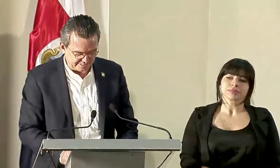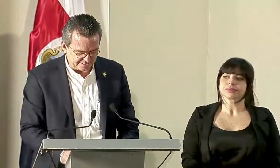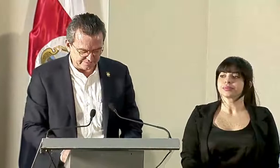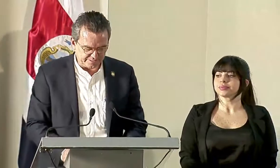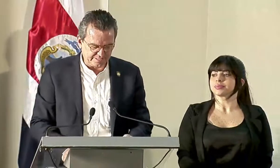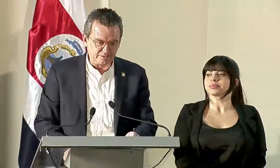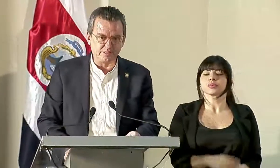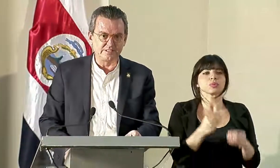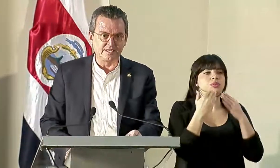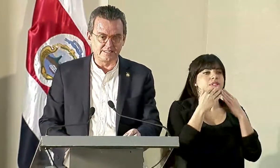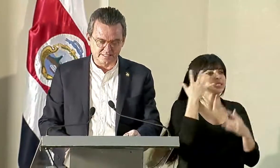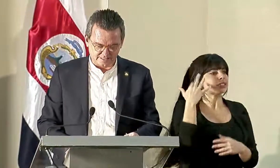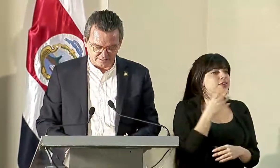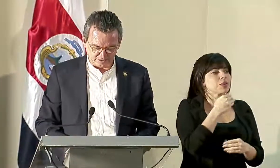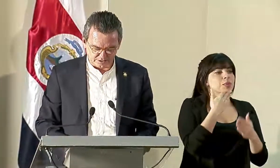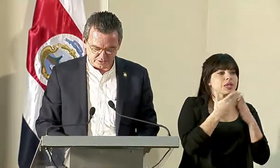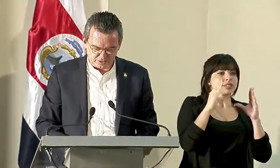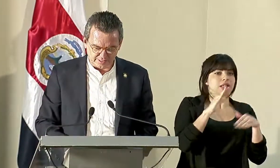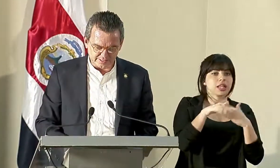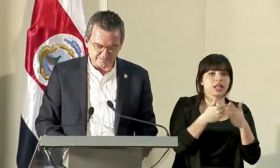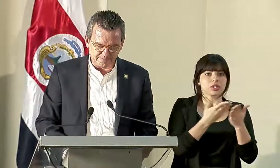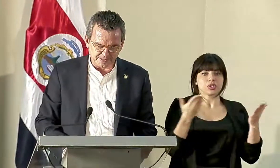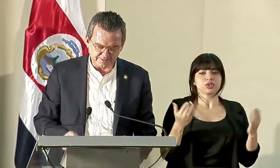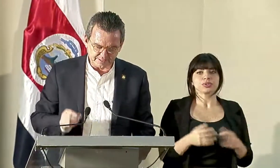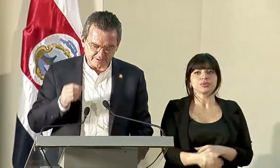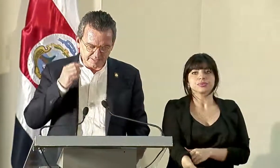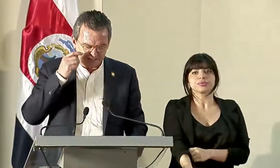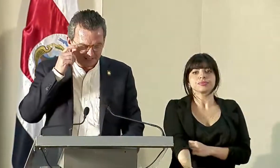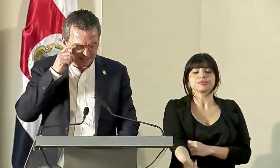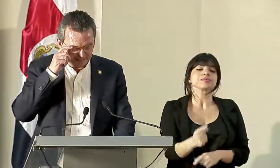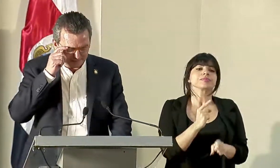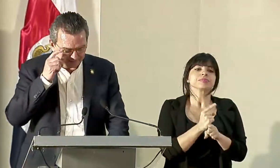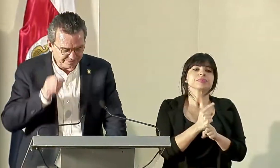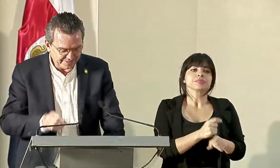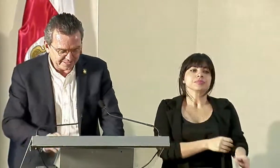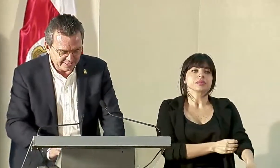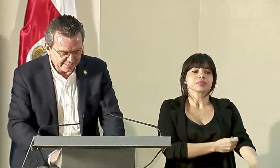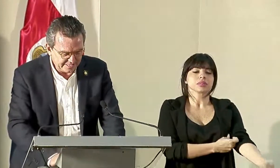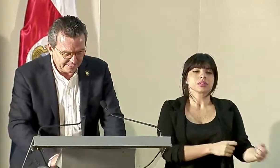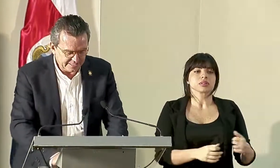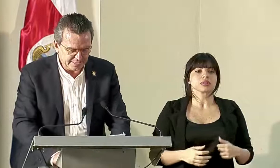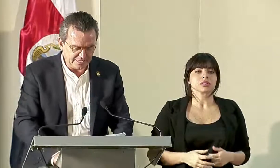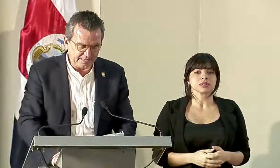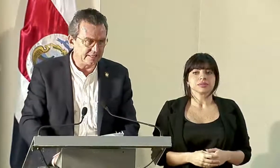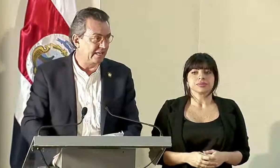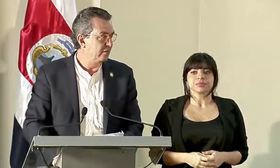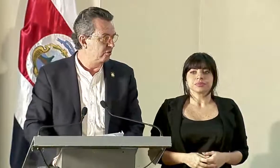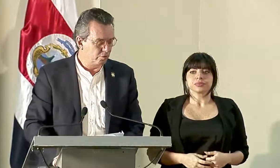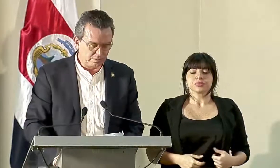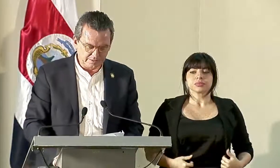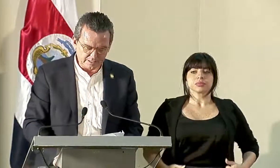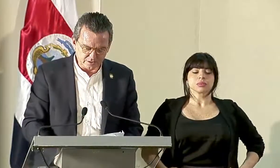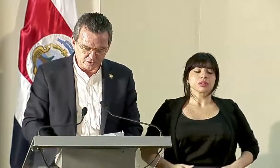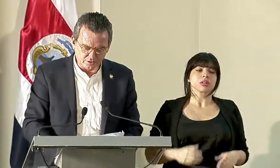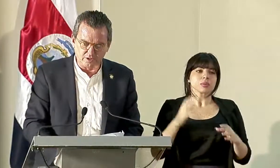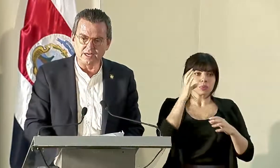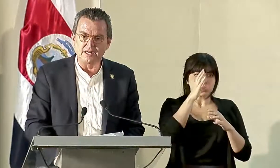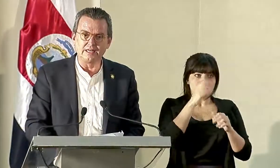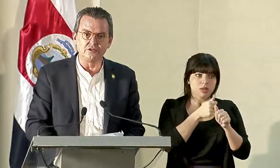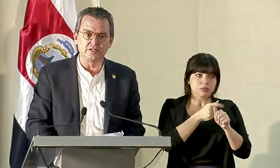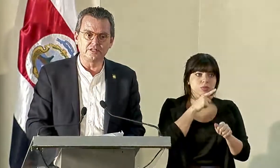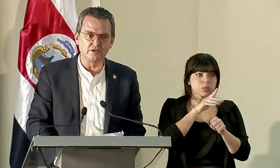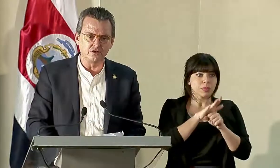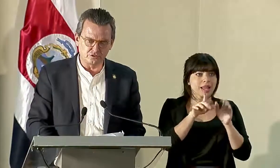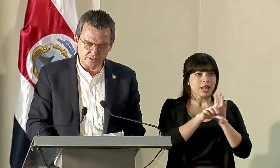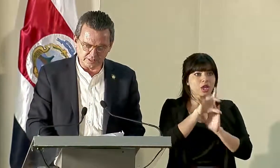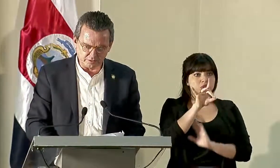Muchas gracias, Stephanie. Buenas tardes a todos y todas. Efectivamente, en dando cumplimiento a la